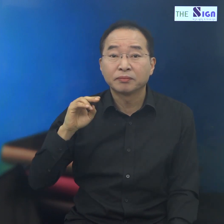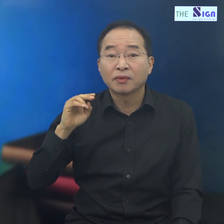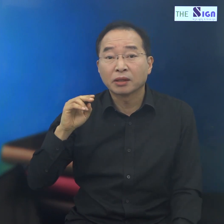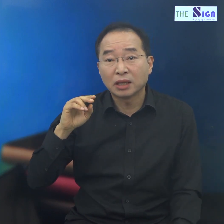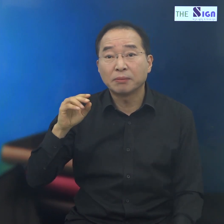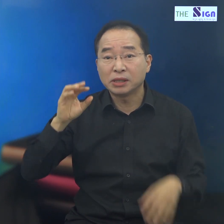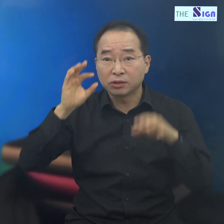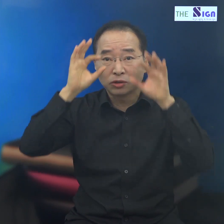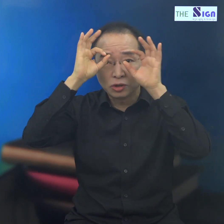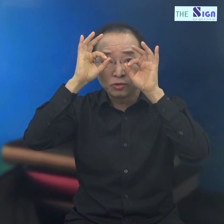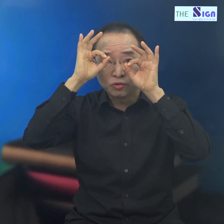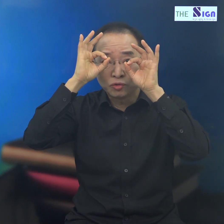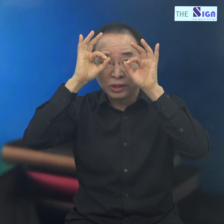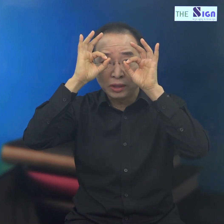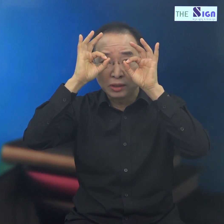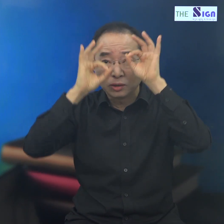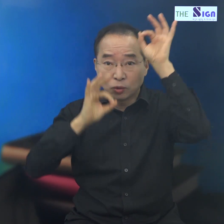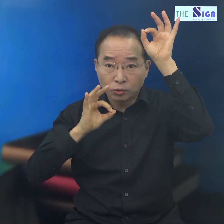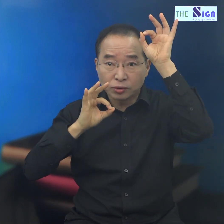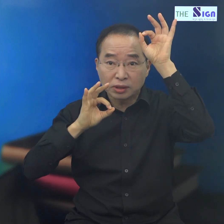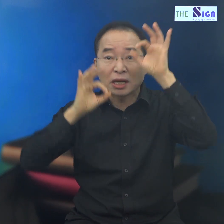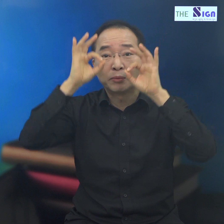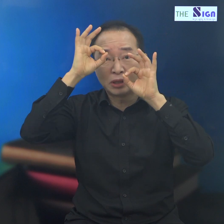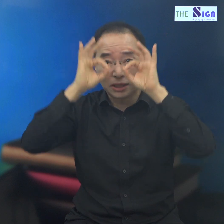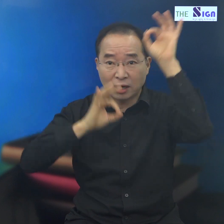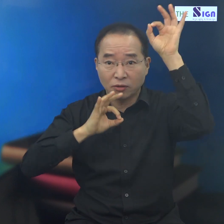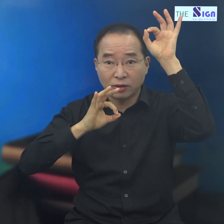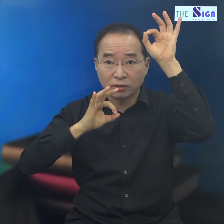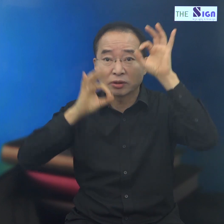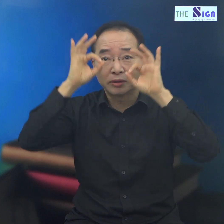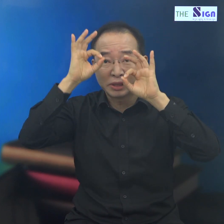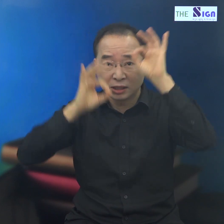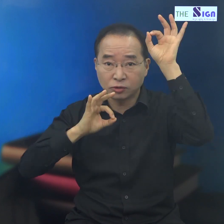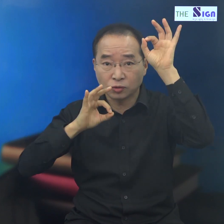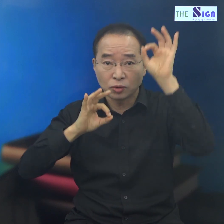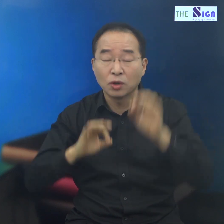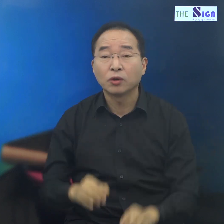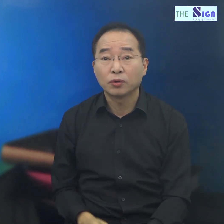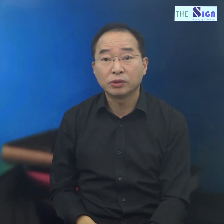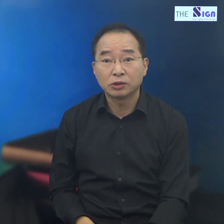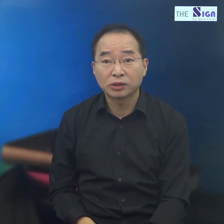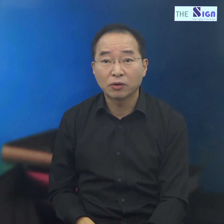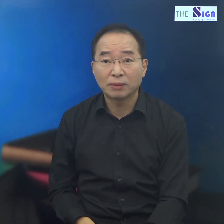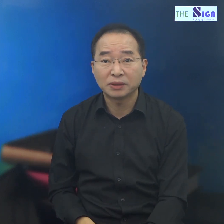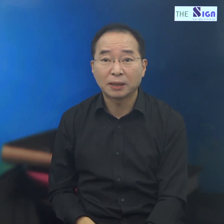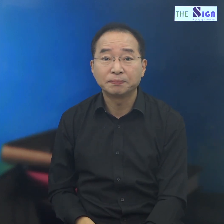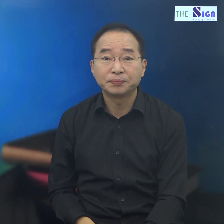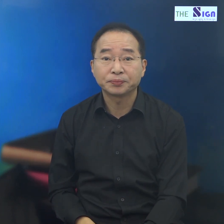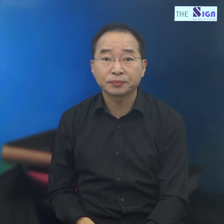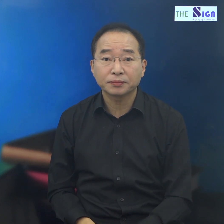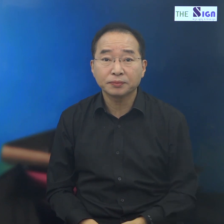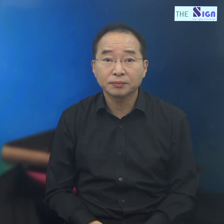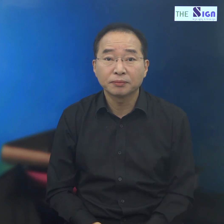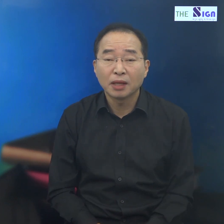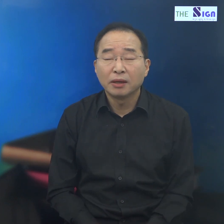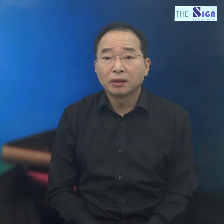그 다음에 실수는 눈이, 이것도 이제 잘못됐다는 거예요. 그래서 실수 이런 식으로 사용합니다. 그